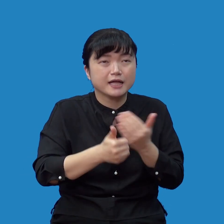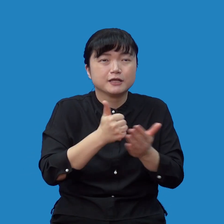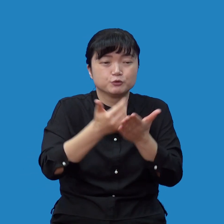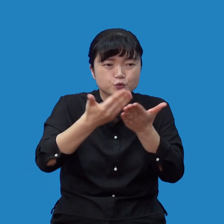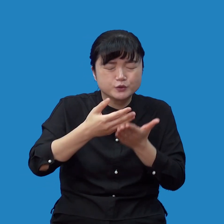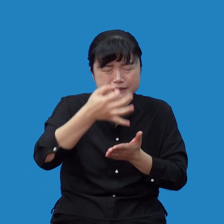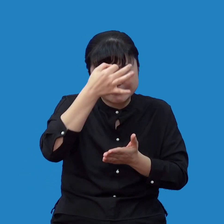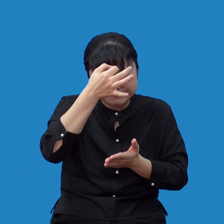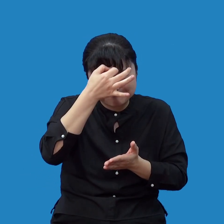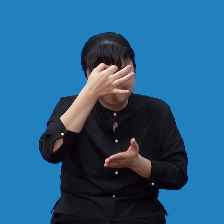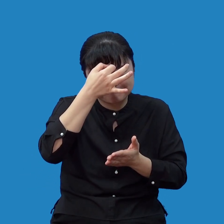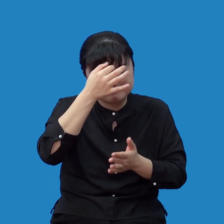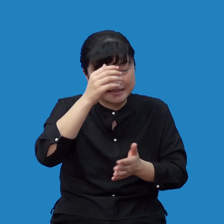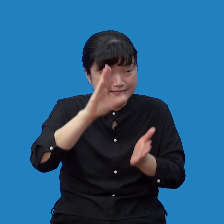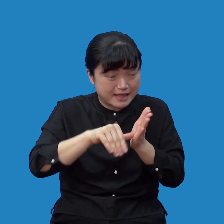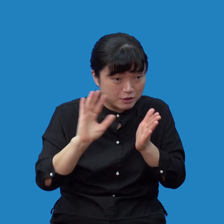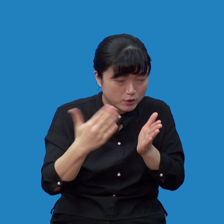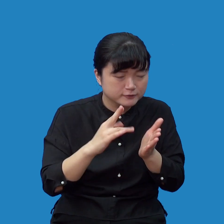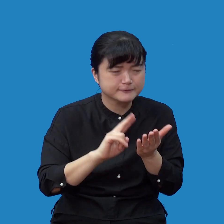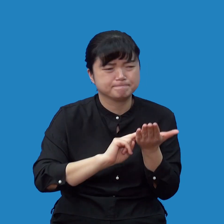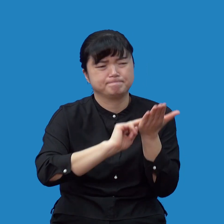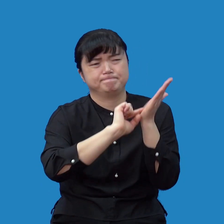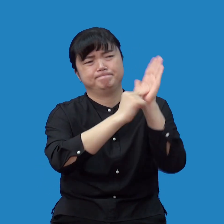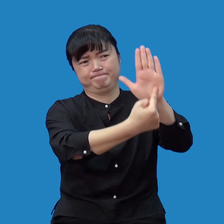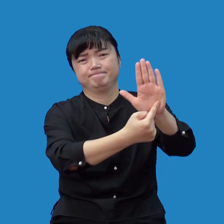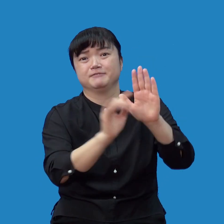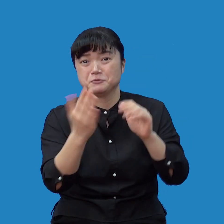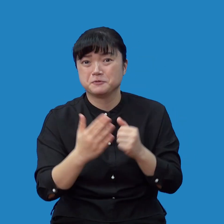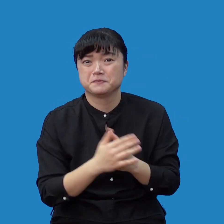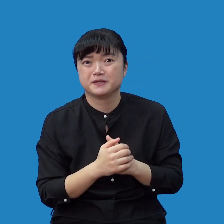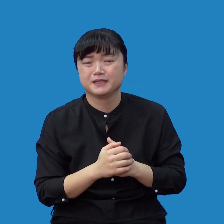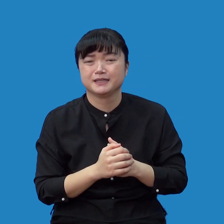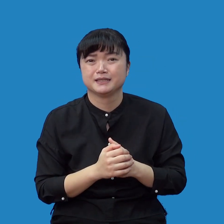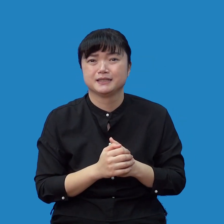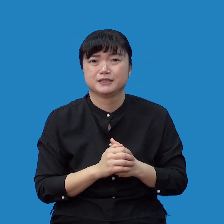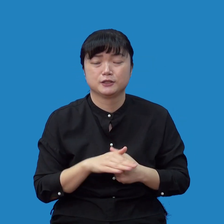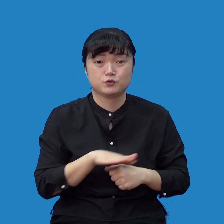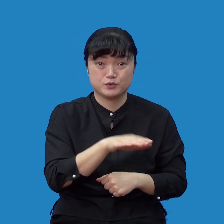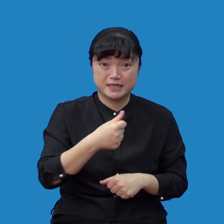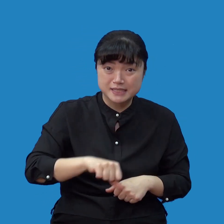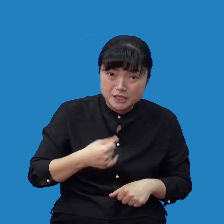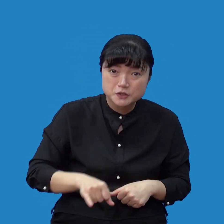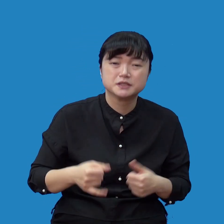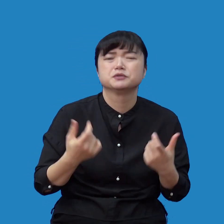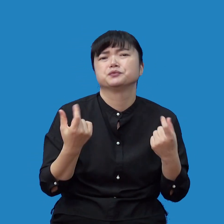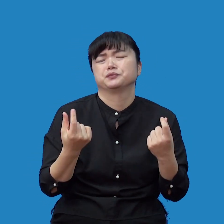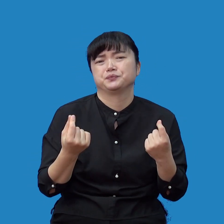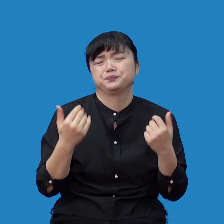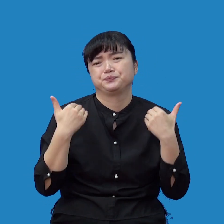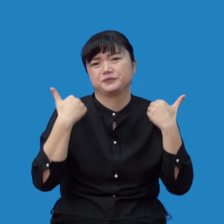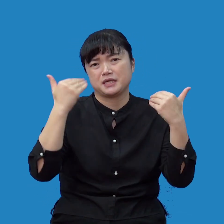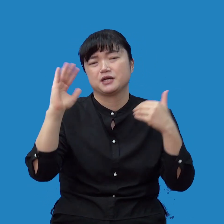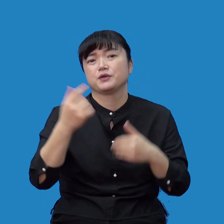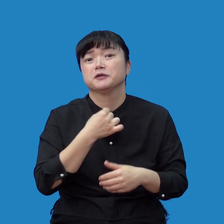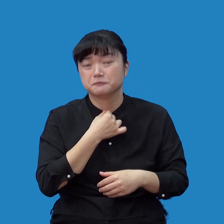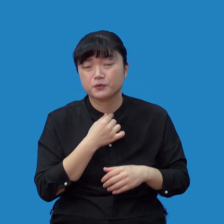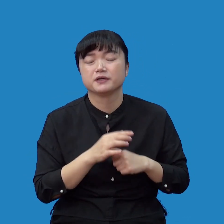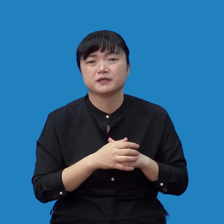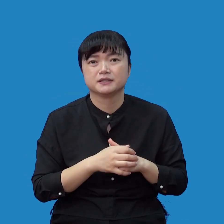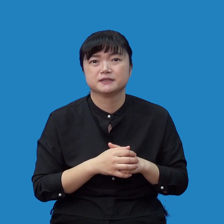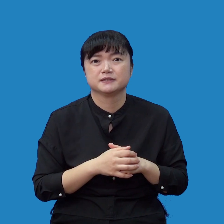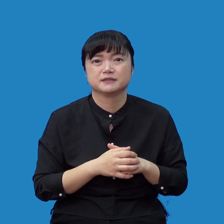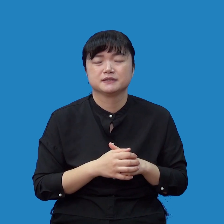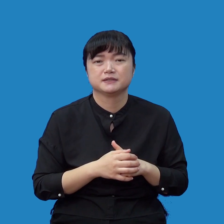잠재력과 재능을 때가 되면 충만하게 꽃피우게 됩니다. 바로 우리의 자녀들이 그런 자녀들로 자라기를 저희가